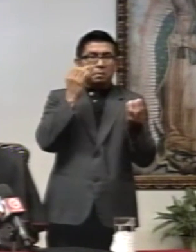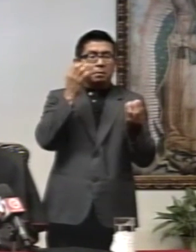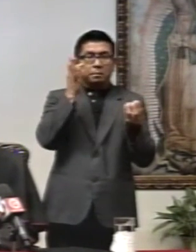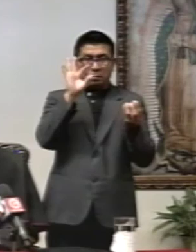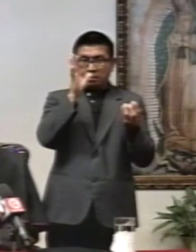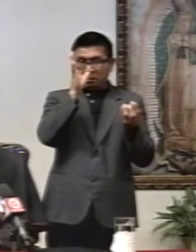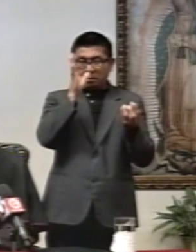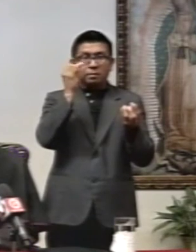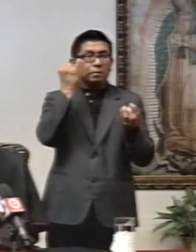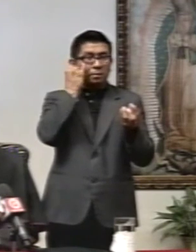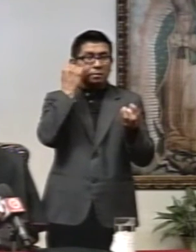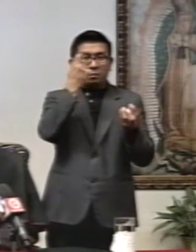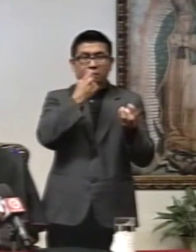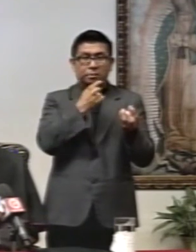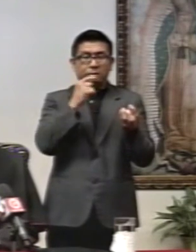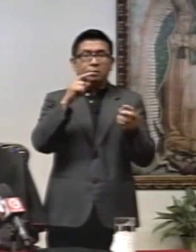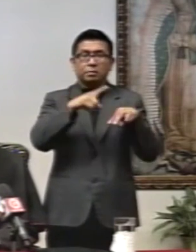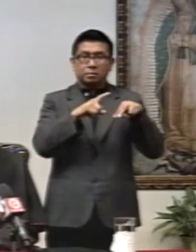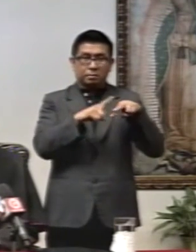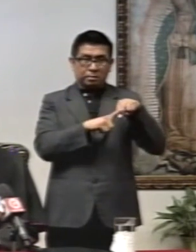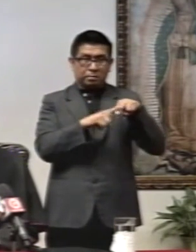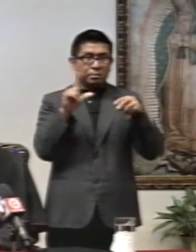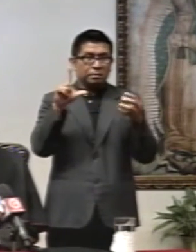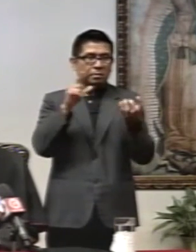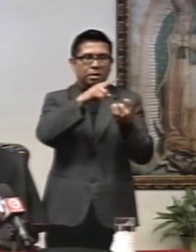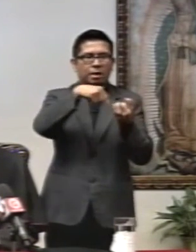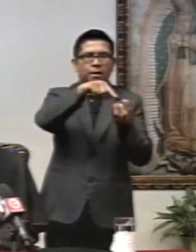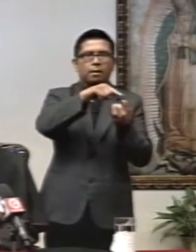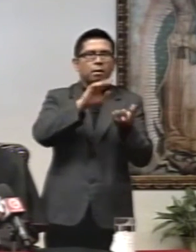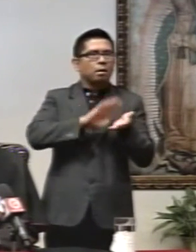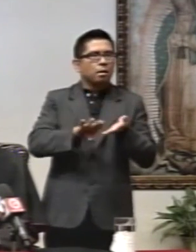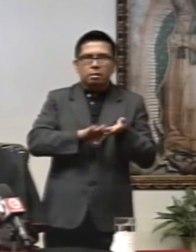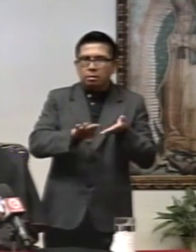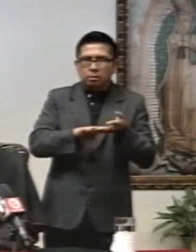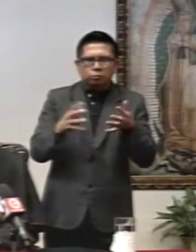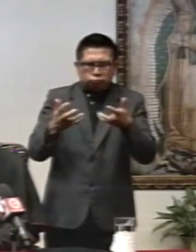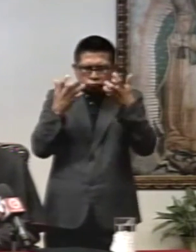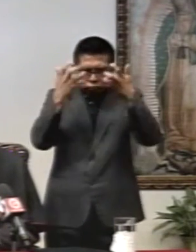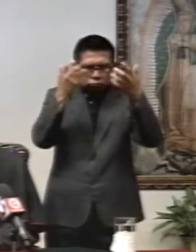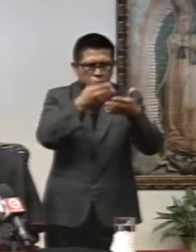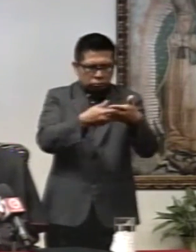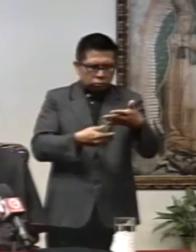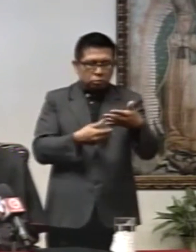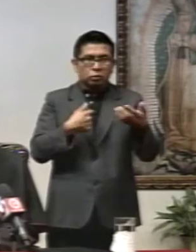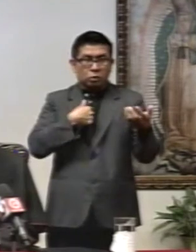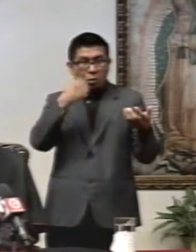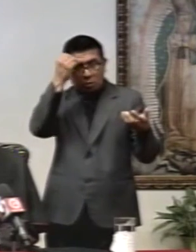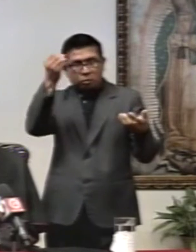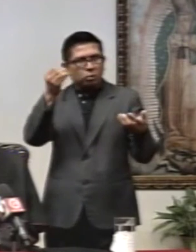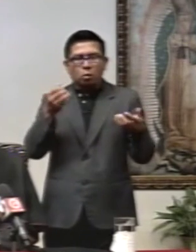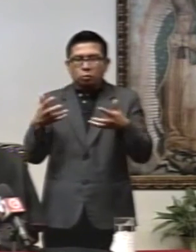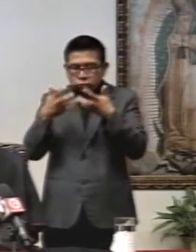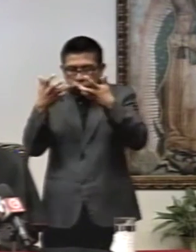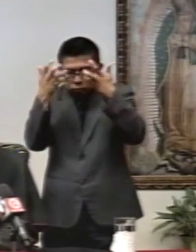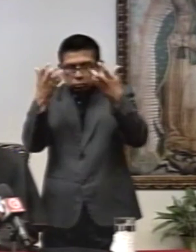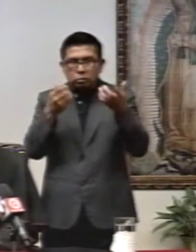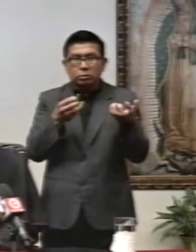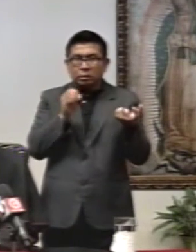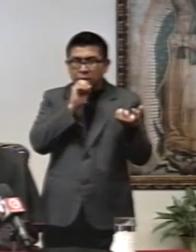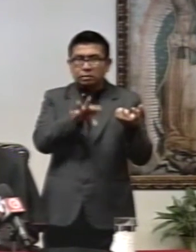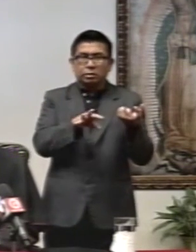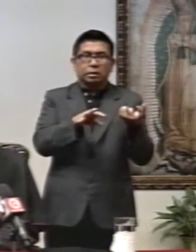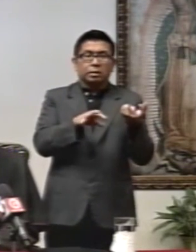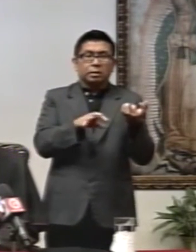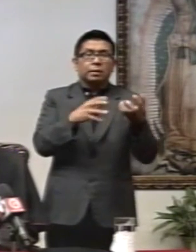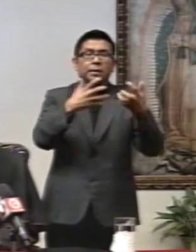lo pagan. Más aún, se dice, y hay estudios de esto, no lo digo yo, lo dicen los estudios que han hecho, que